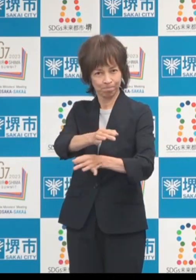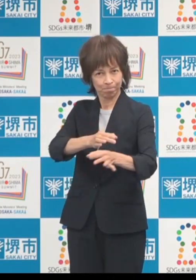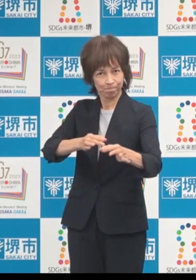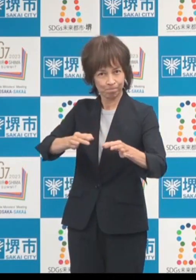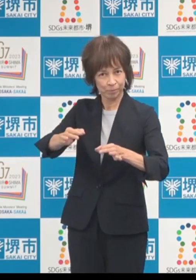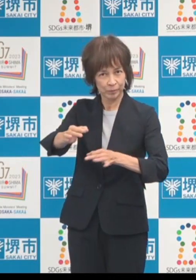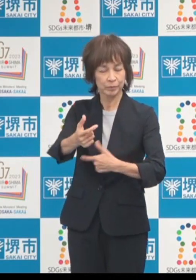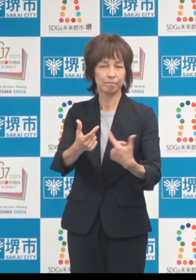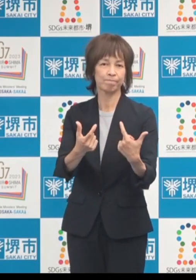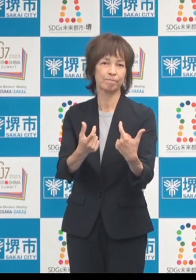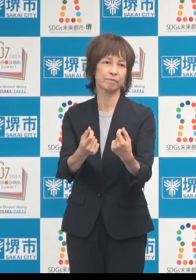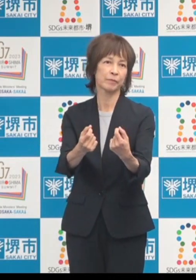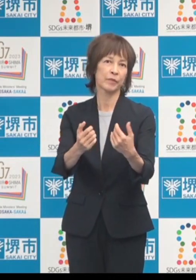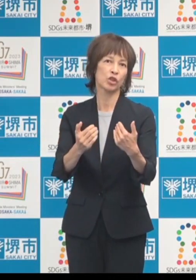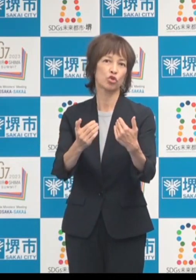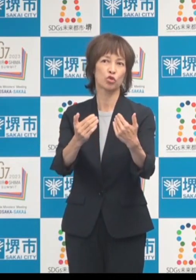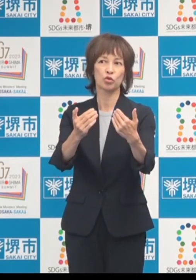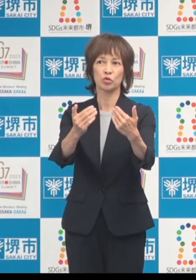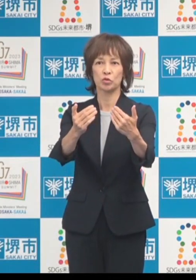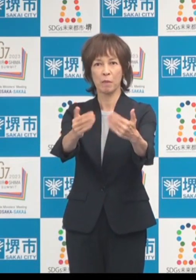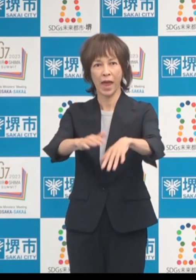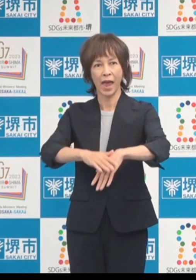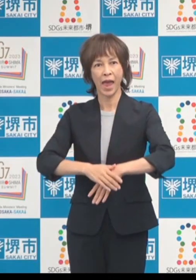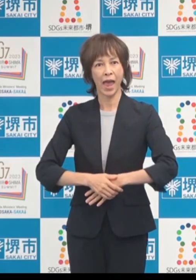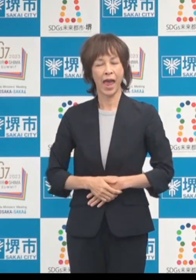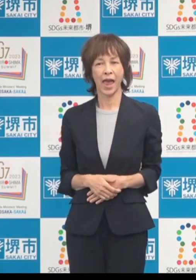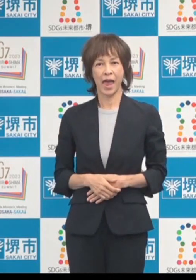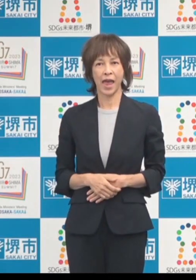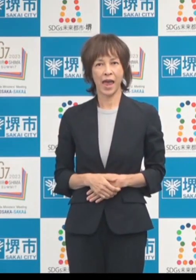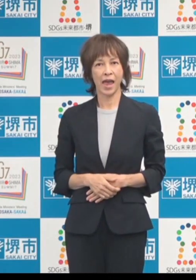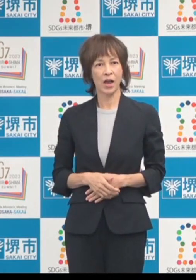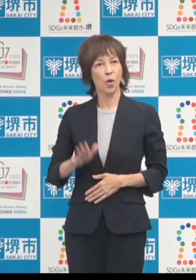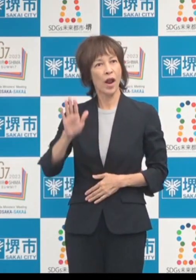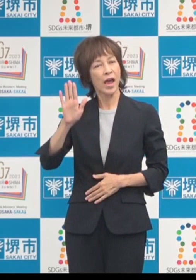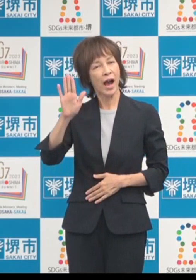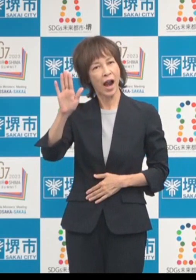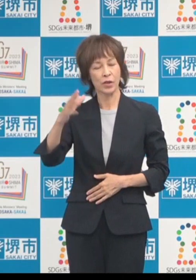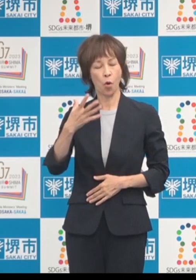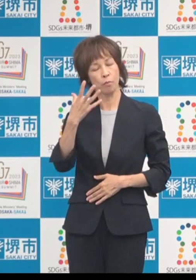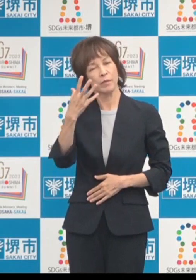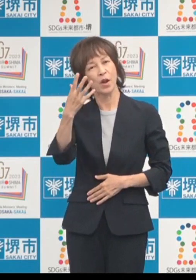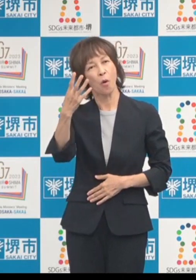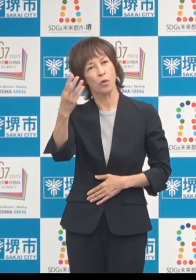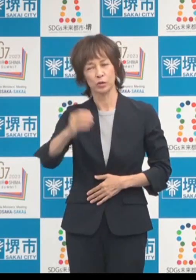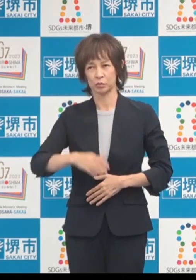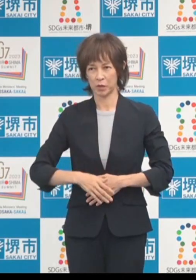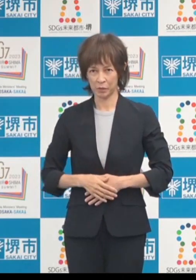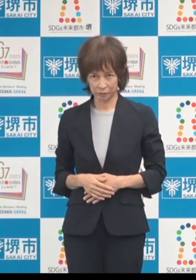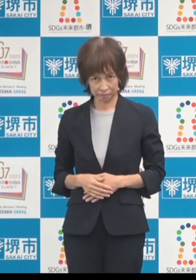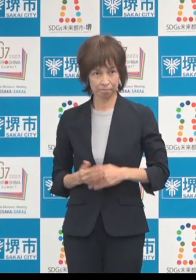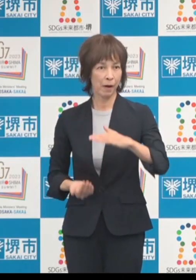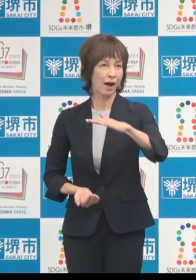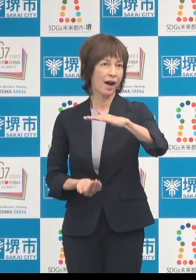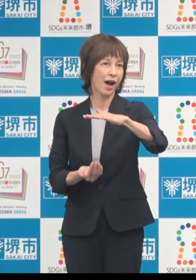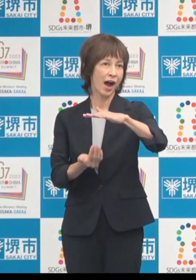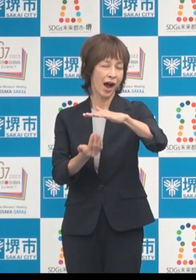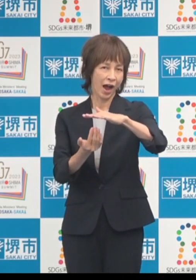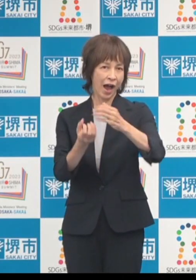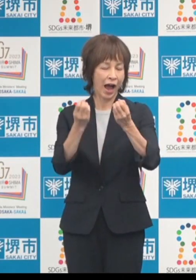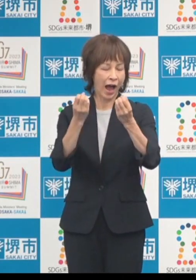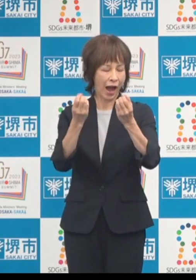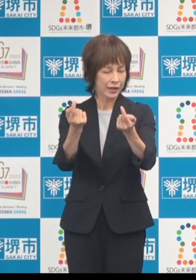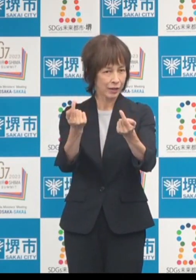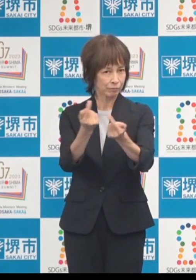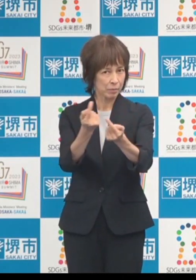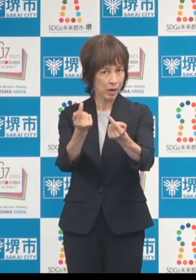実に進め、社会が持つ可能性と魅力最大限に発揮しながら、新たな取り組みにも引き続き